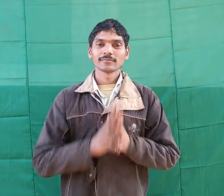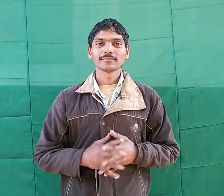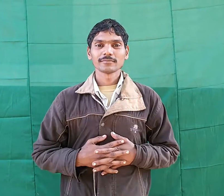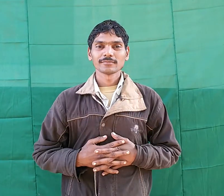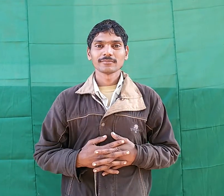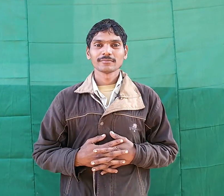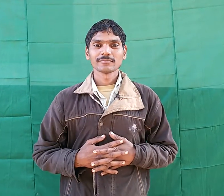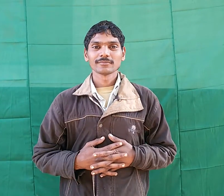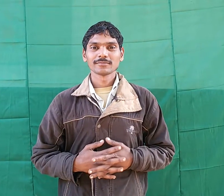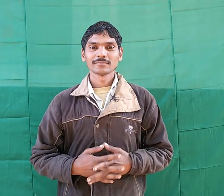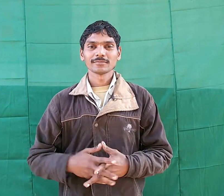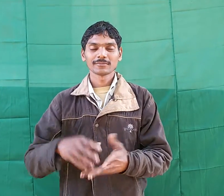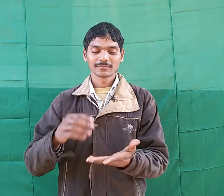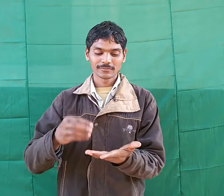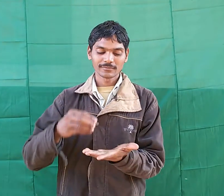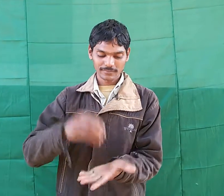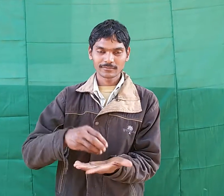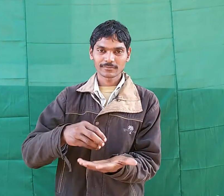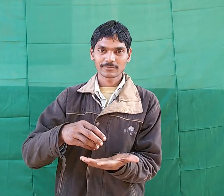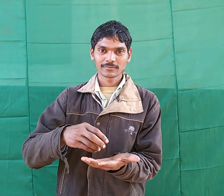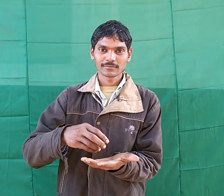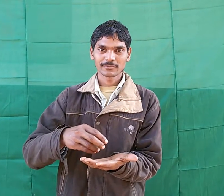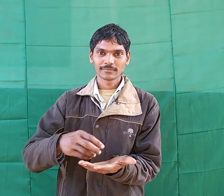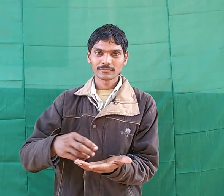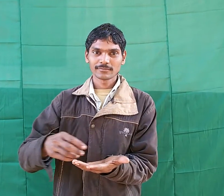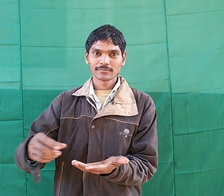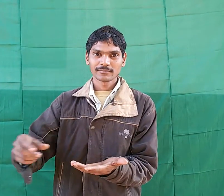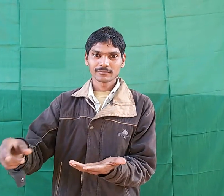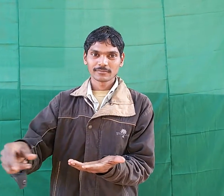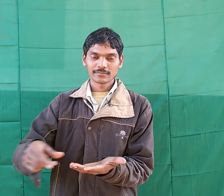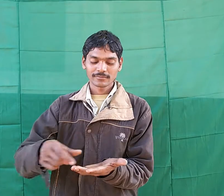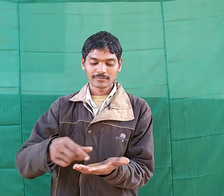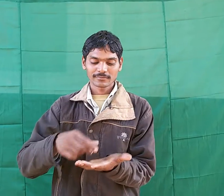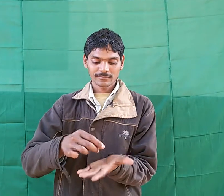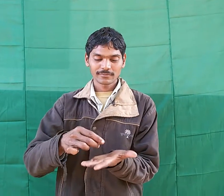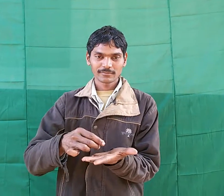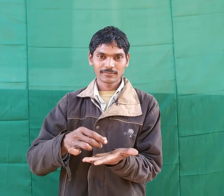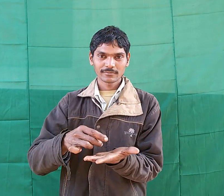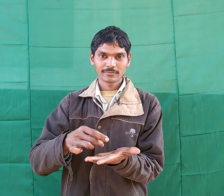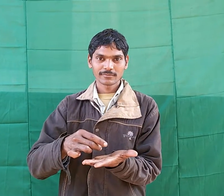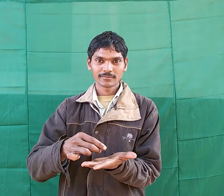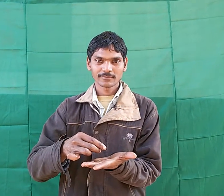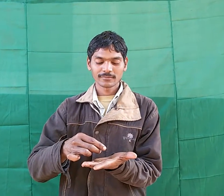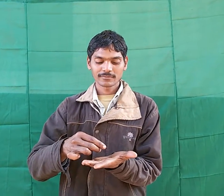सोना है ये लिटिल। हाँ क्या बता रहे हैं बोलो तुम लोग को। एक फिल्म का नाम रुको।